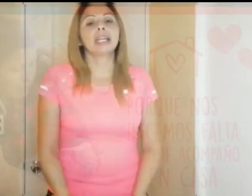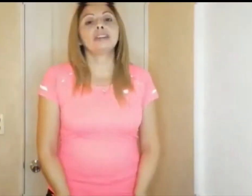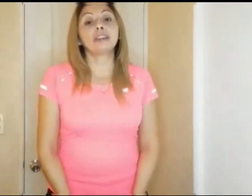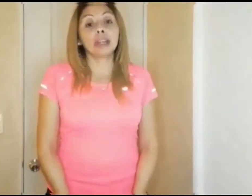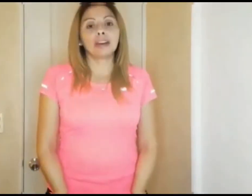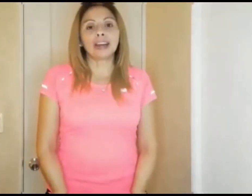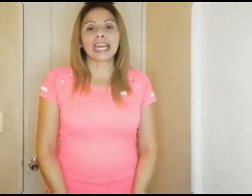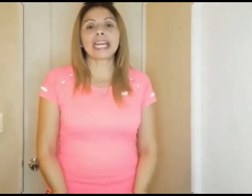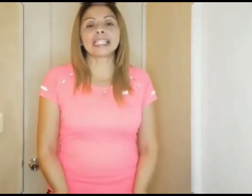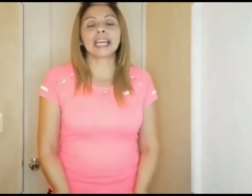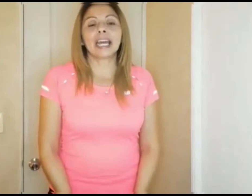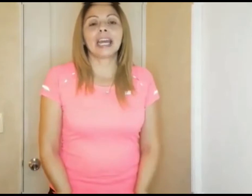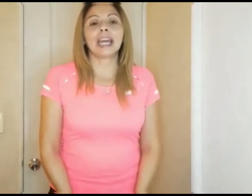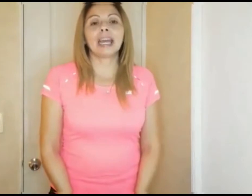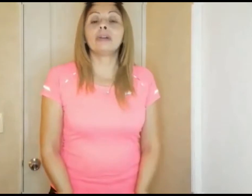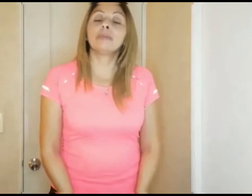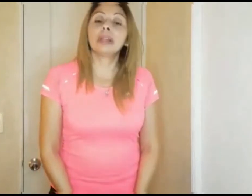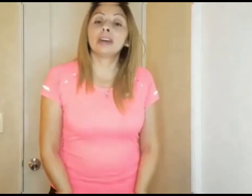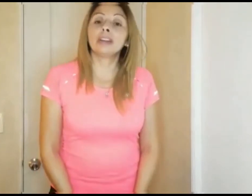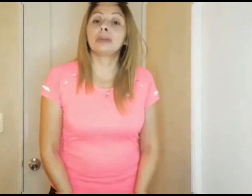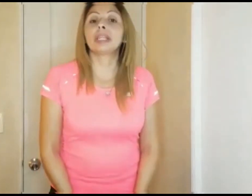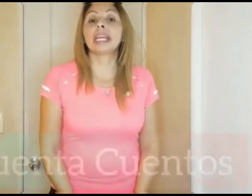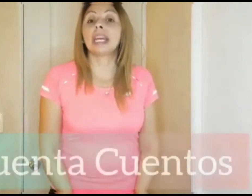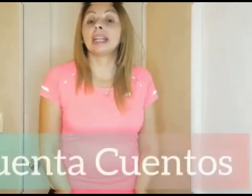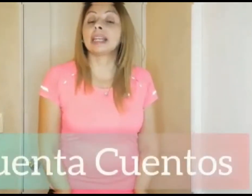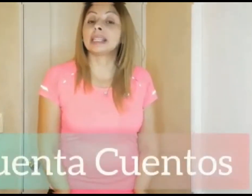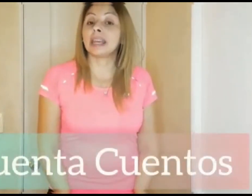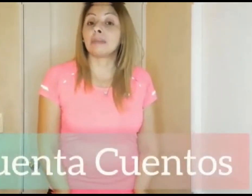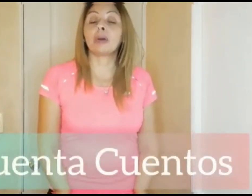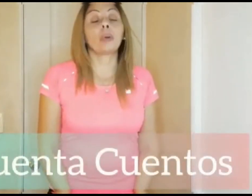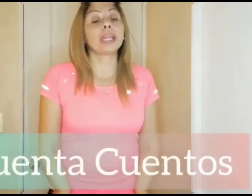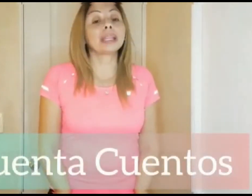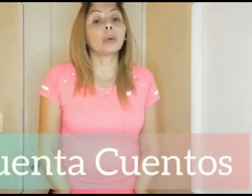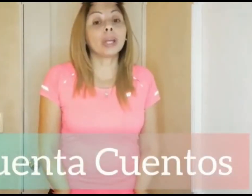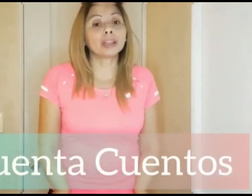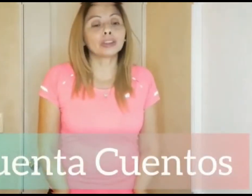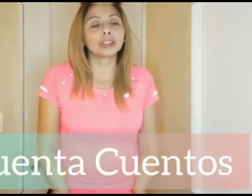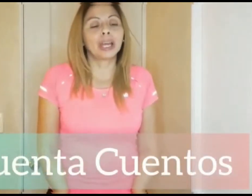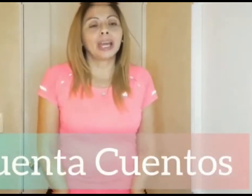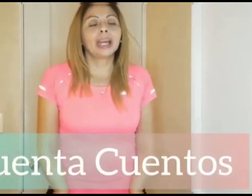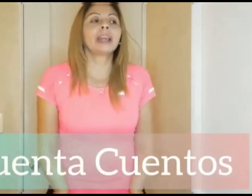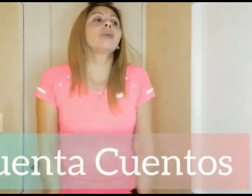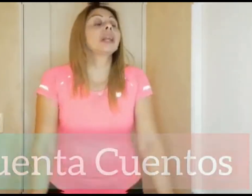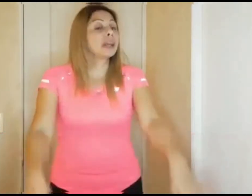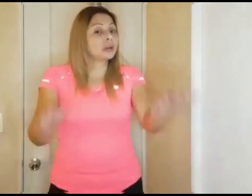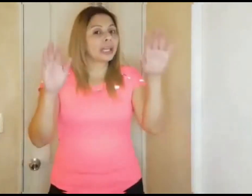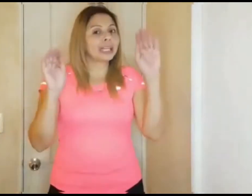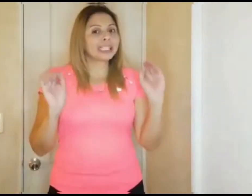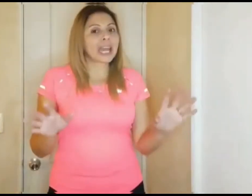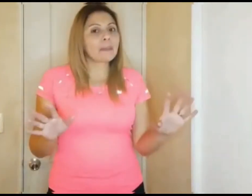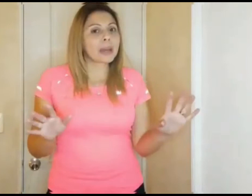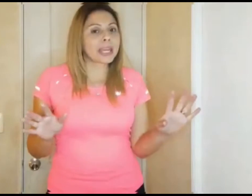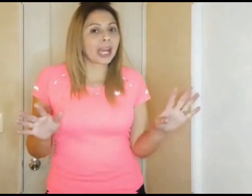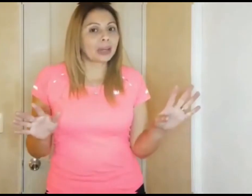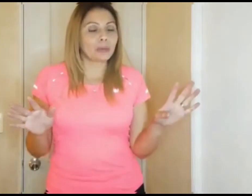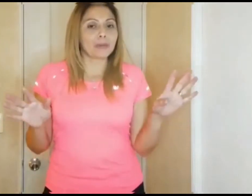tener otro video que es un video de un taller que se llama Cuentacuentos. Recuerden que ustedes siempre llegan en un